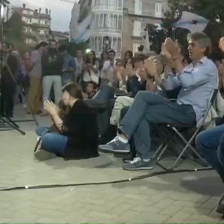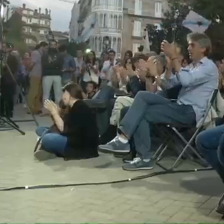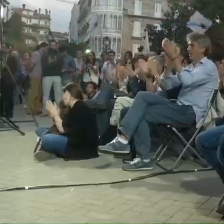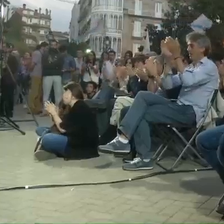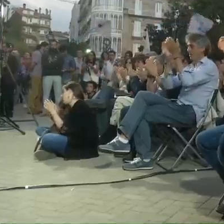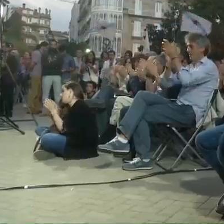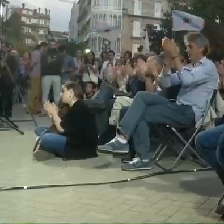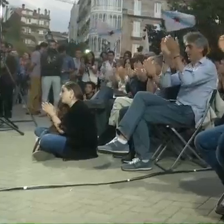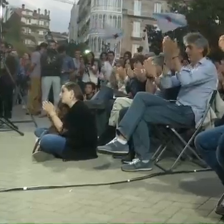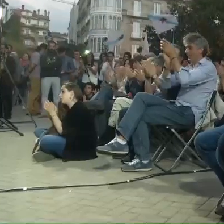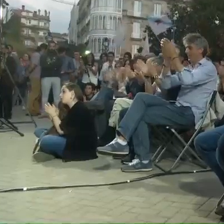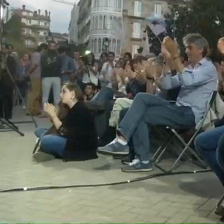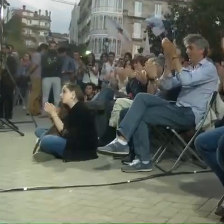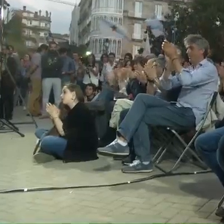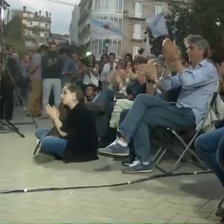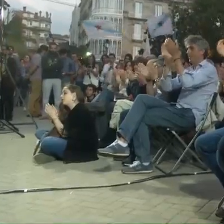grazas.